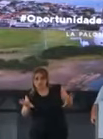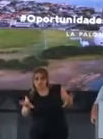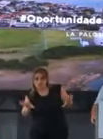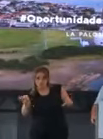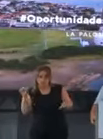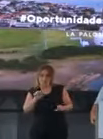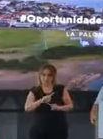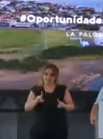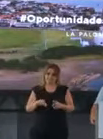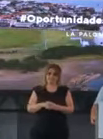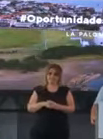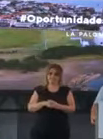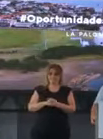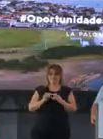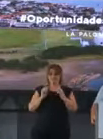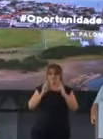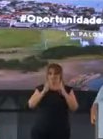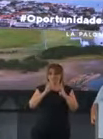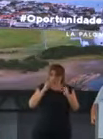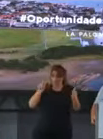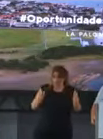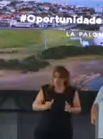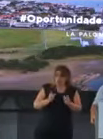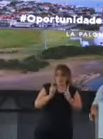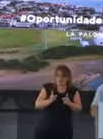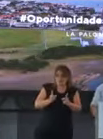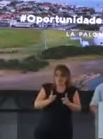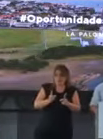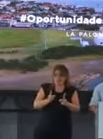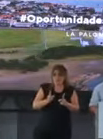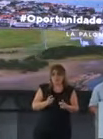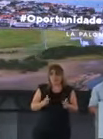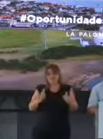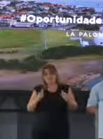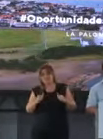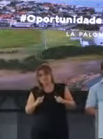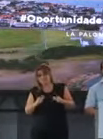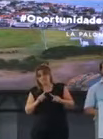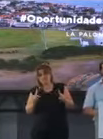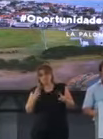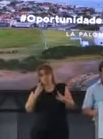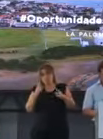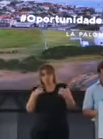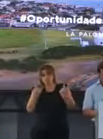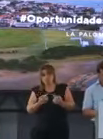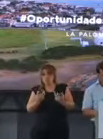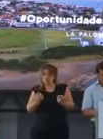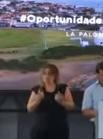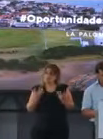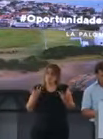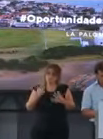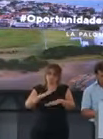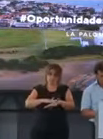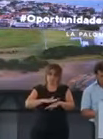sirve de nada, y el sentido común sin coraje genera pasividad, que es algo que no necesitamos justamente en estos tiempos.